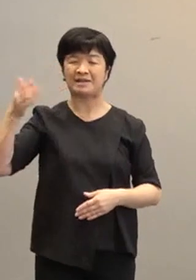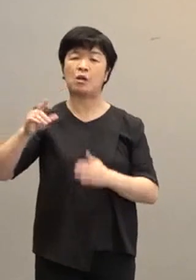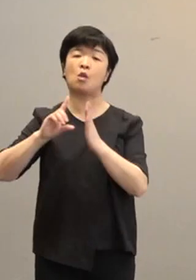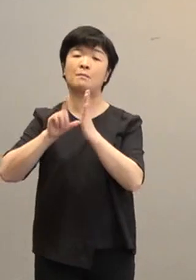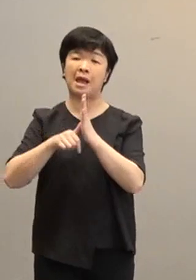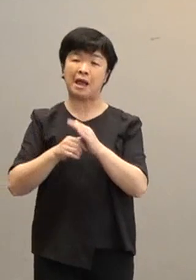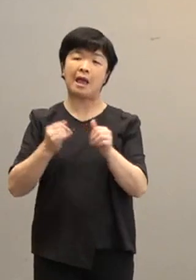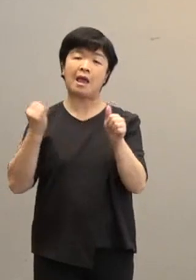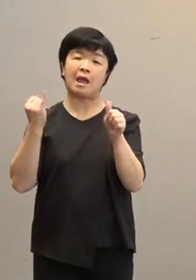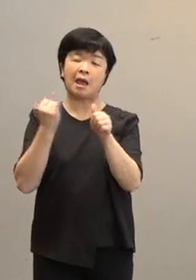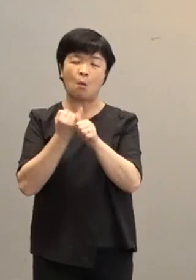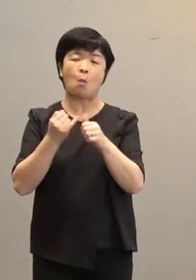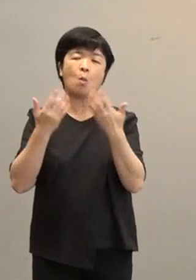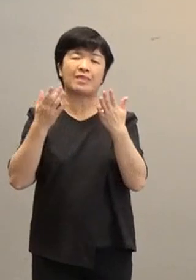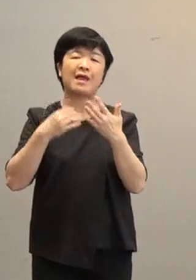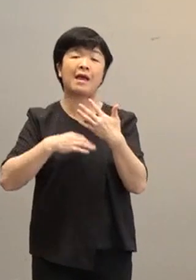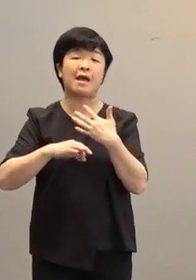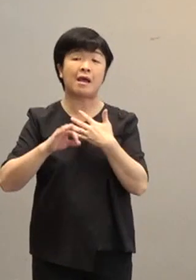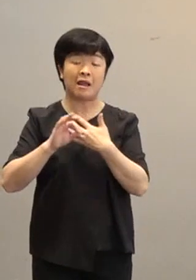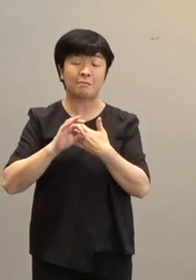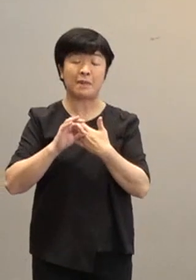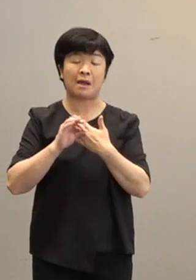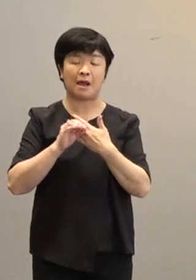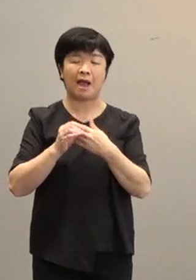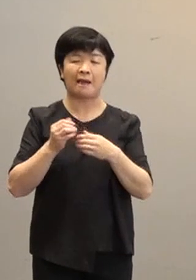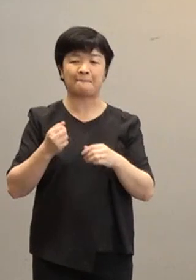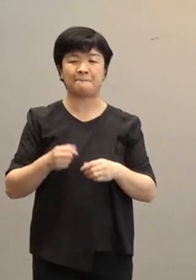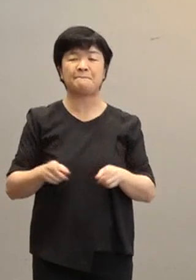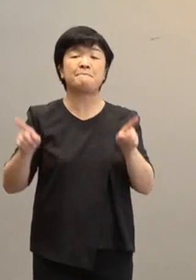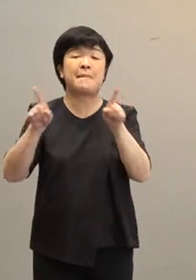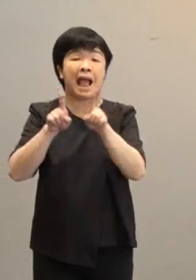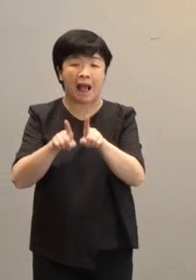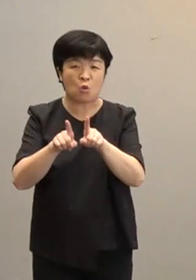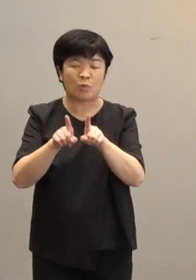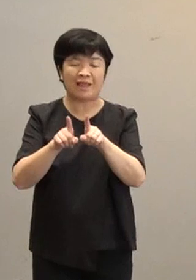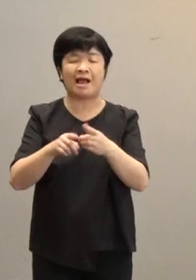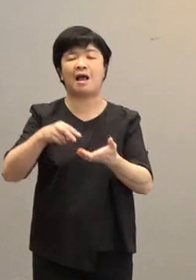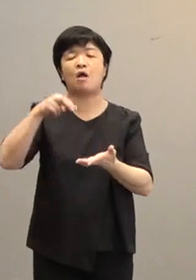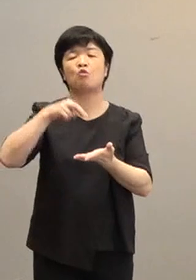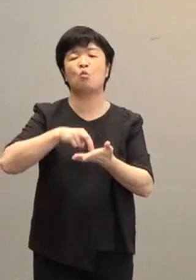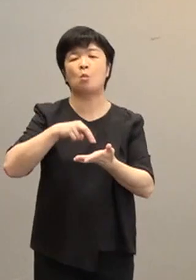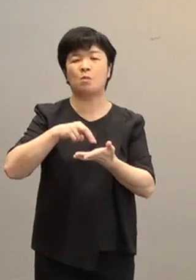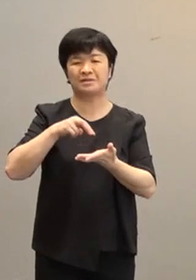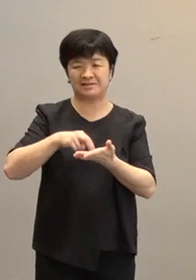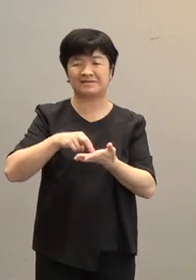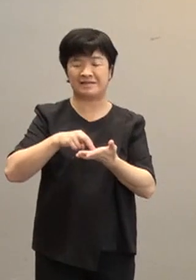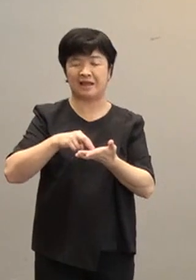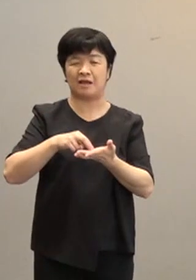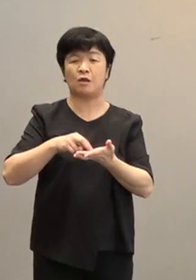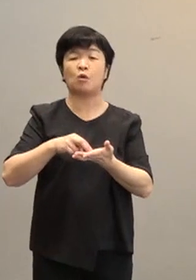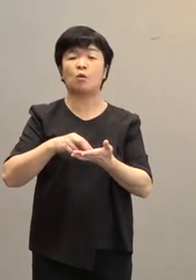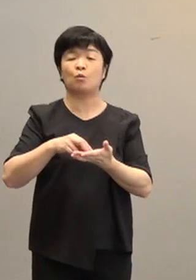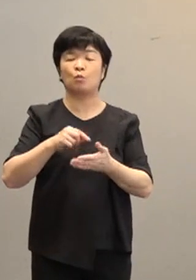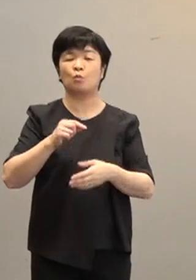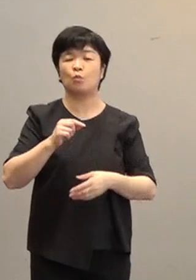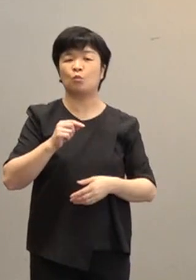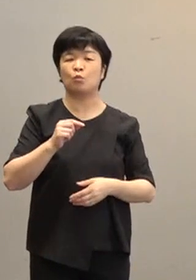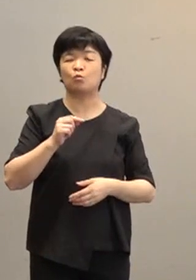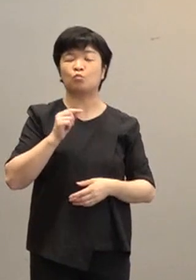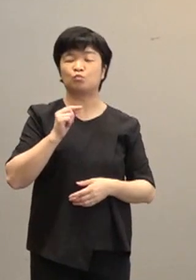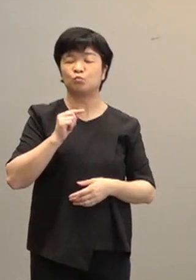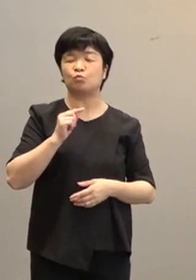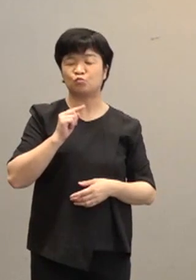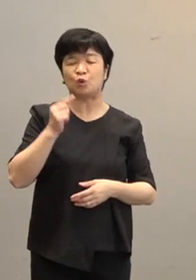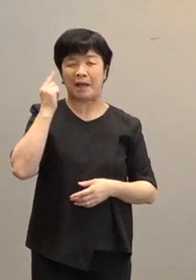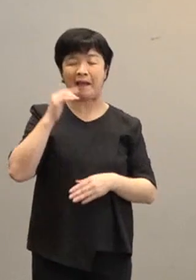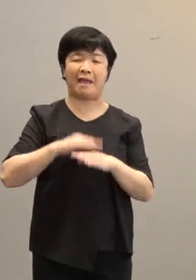ければ、子どもをパートナーと持つのはっていう気持ちことをそれほど意識していないのに対